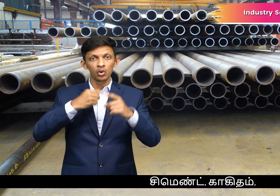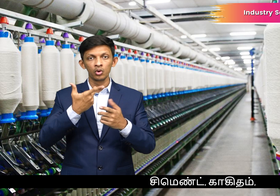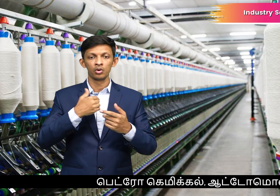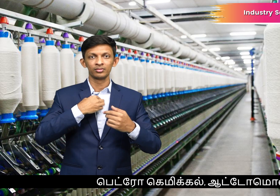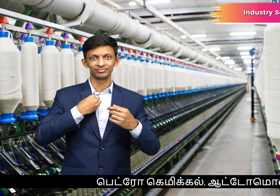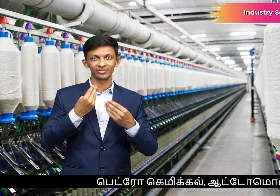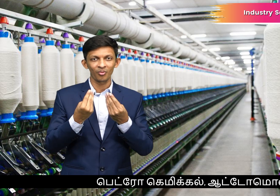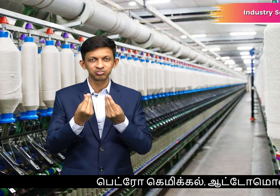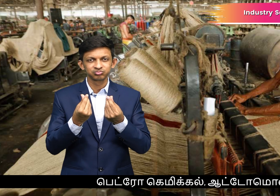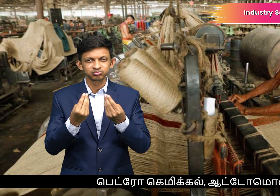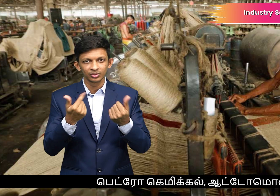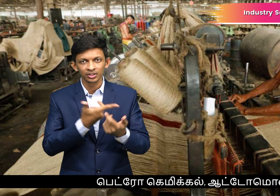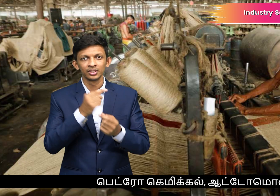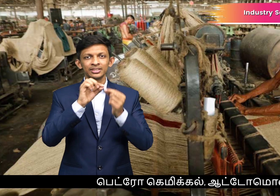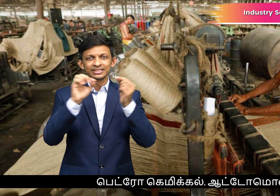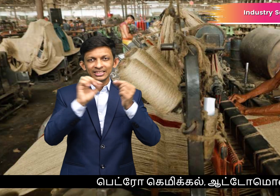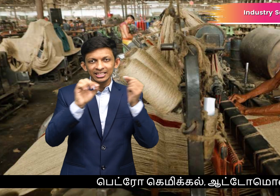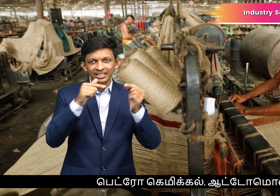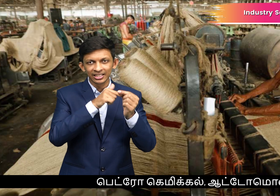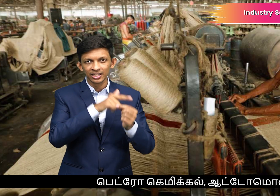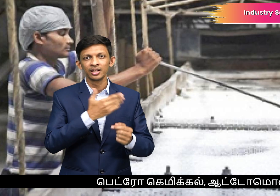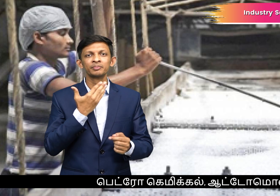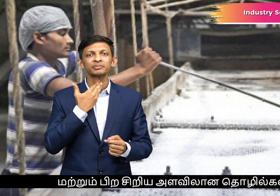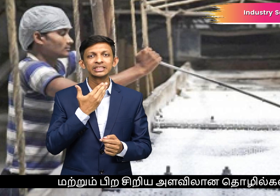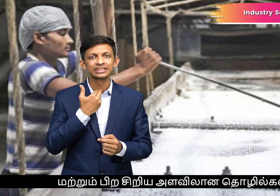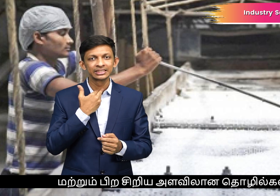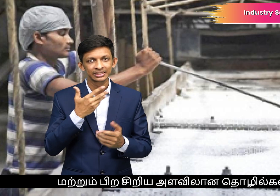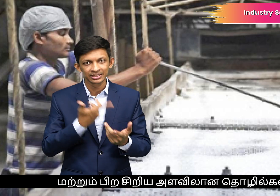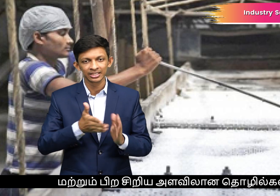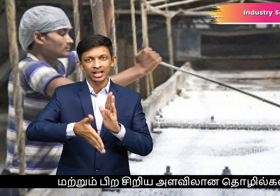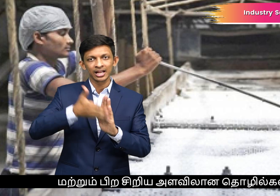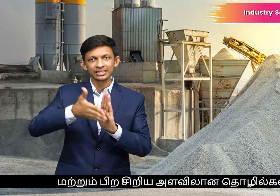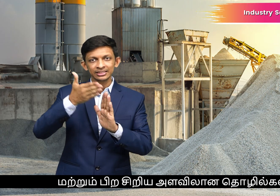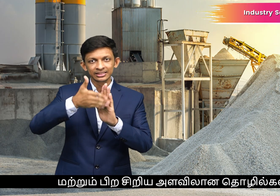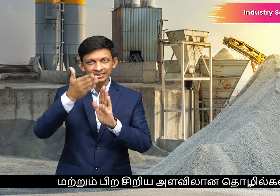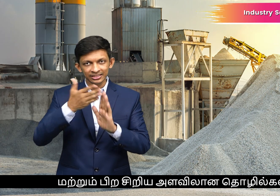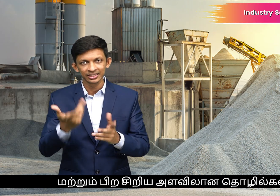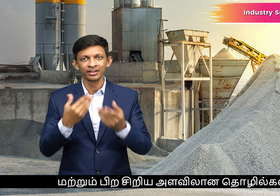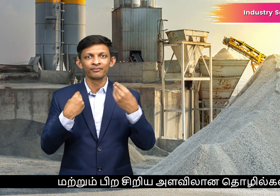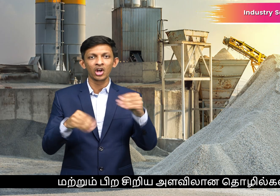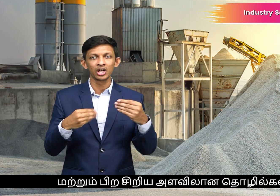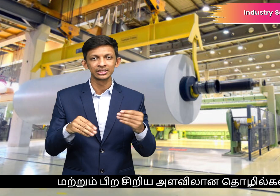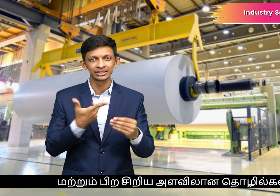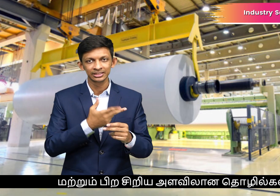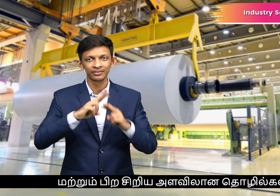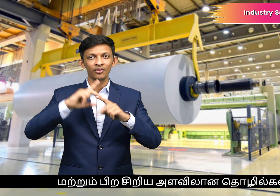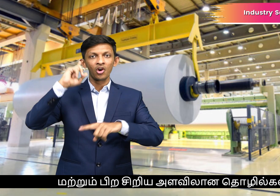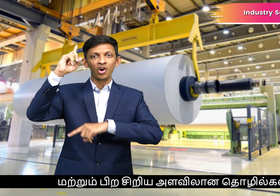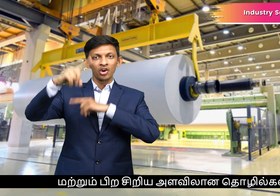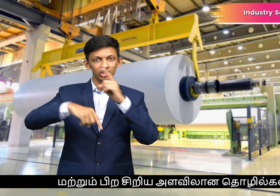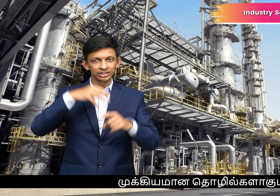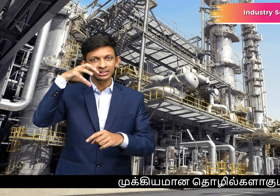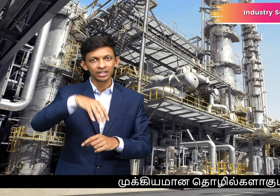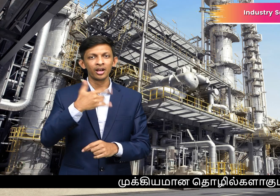காகிதம், பெட்ரோகெமிக்கல், ஆட்டோமொபைல் மற்றும் பிற சிறிய அளவிலான தொழில்கள்